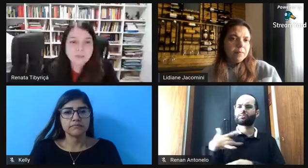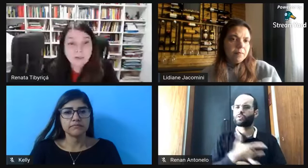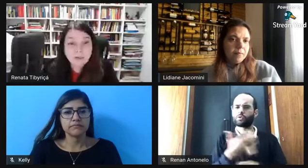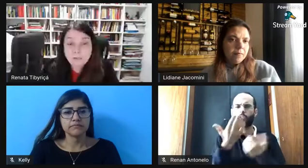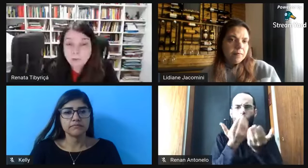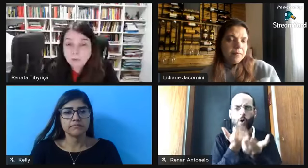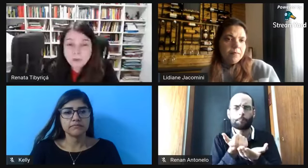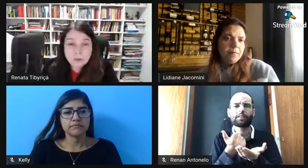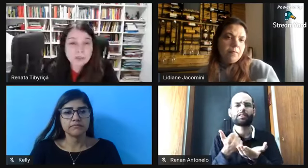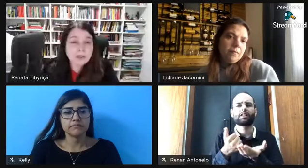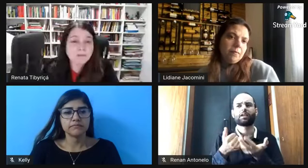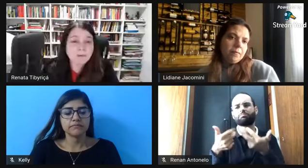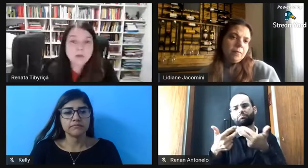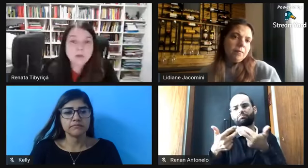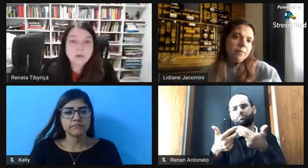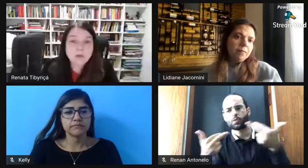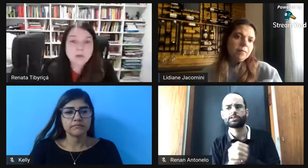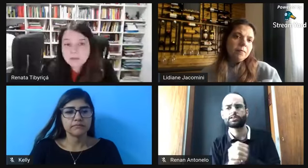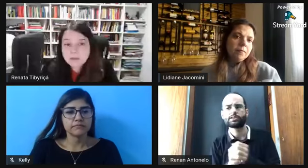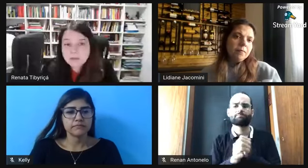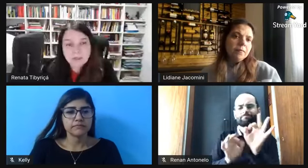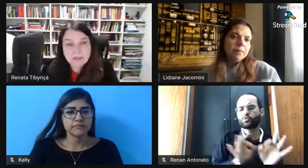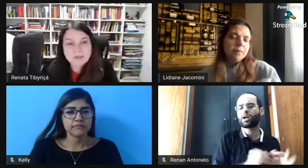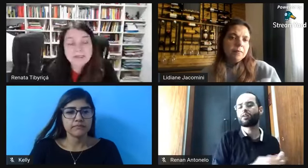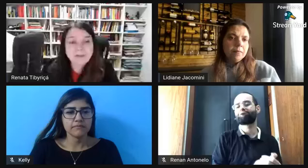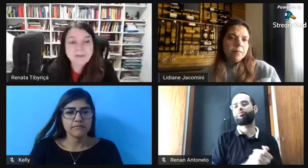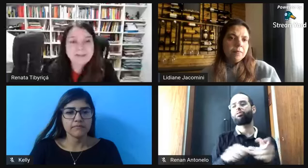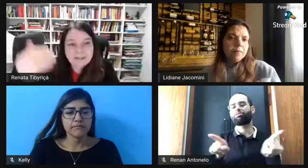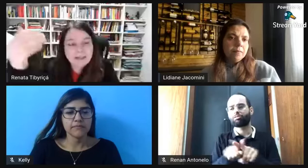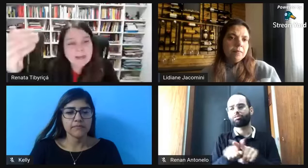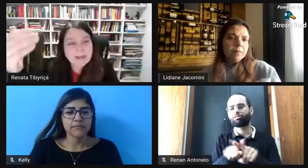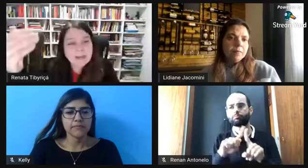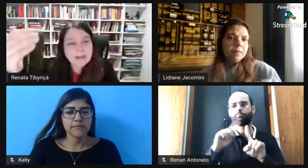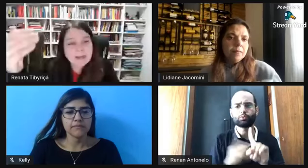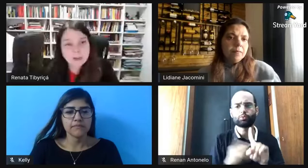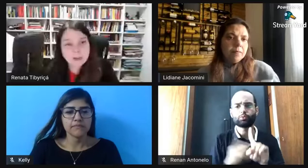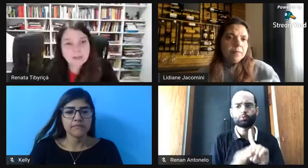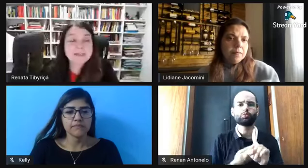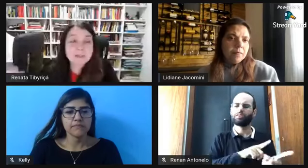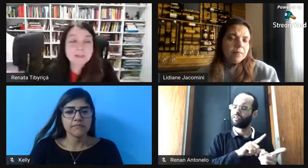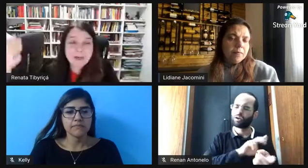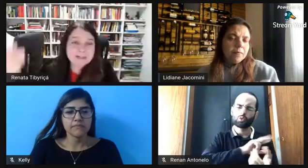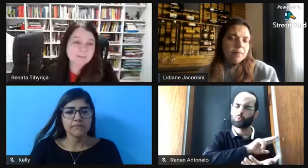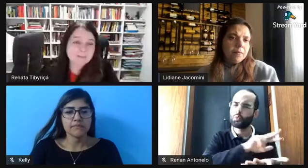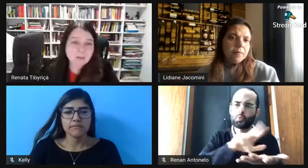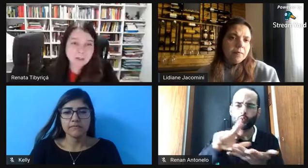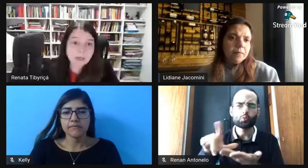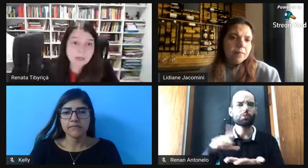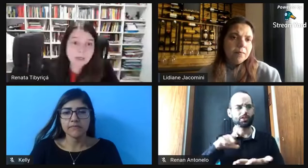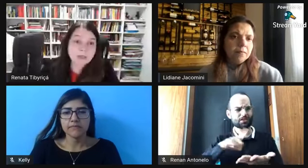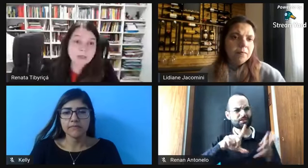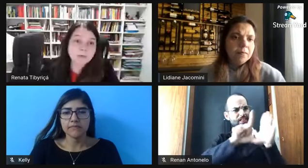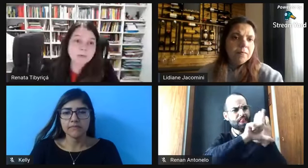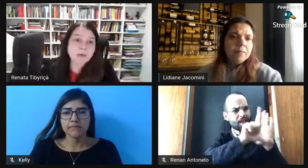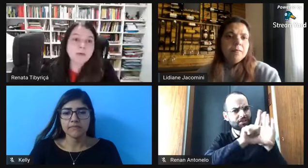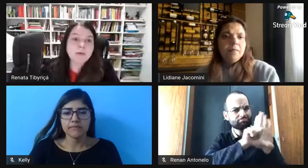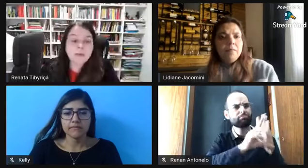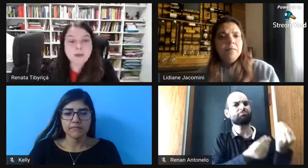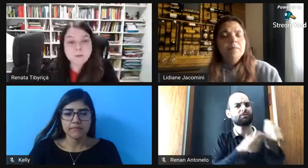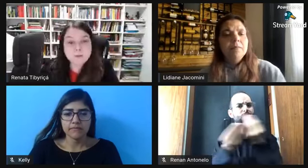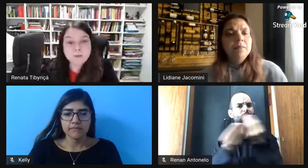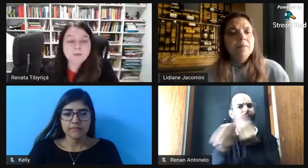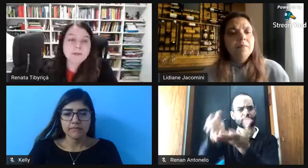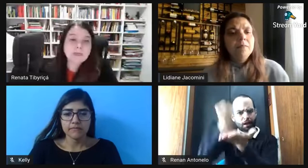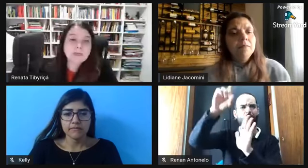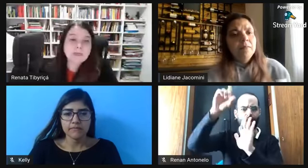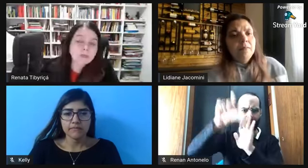também reprodutiva, todos esses direitos, eles vêm detalhadamente e expressamente garantidos.